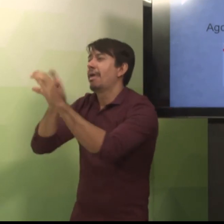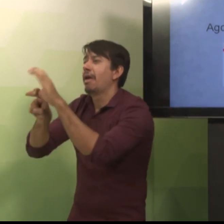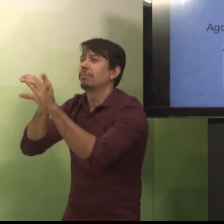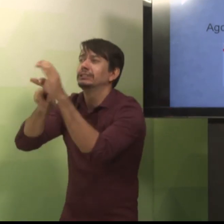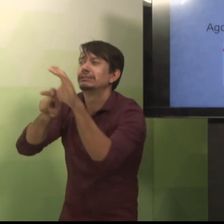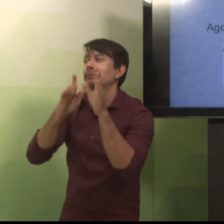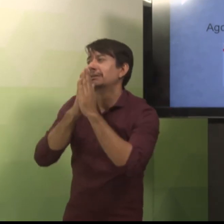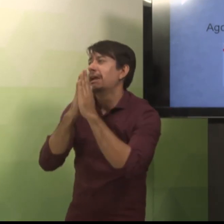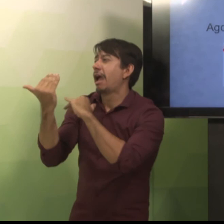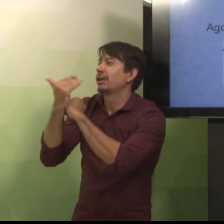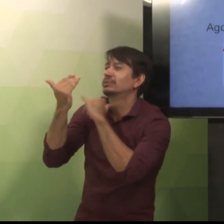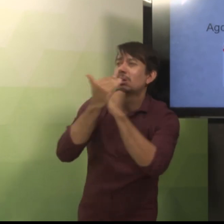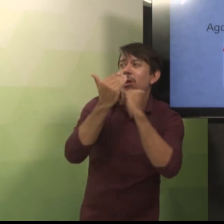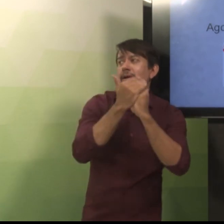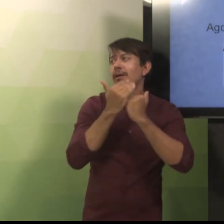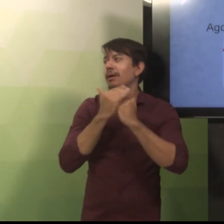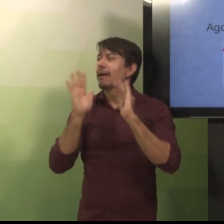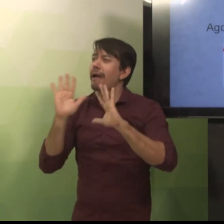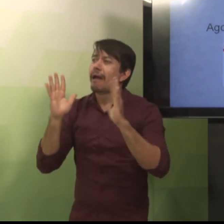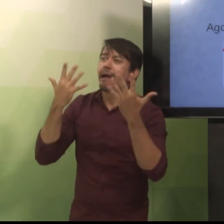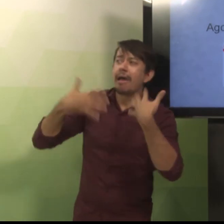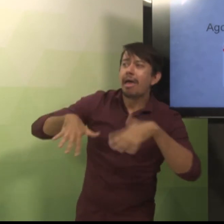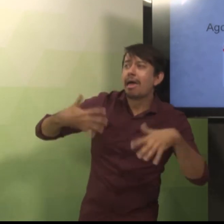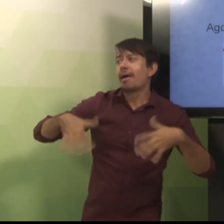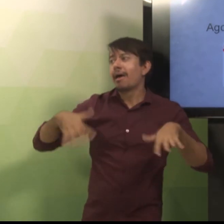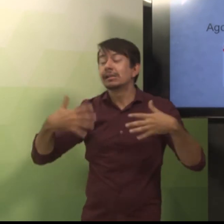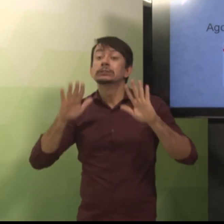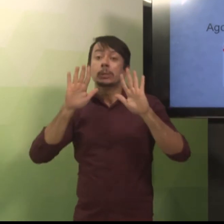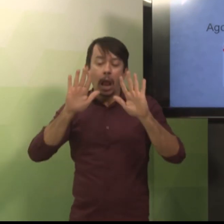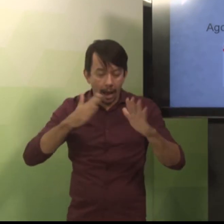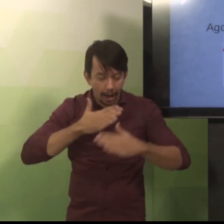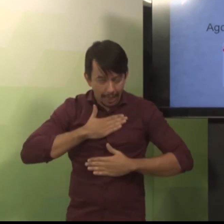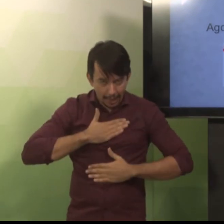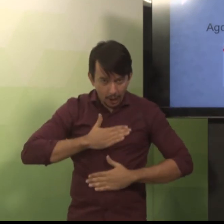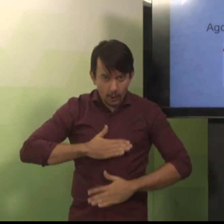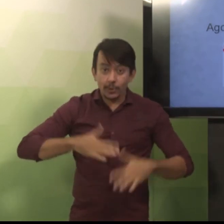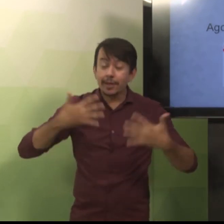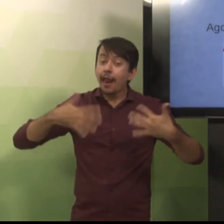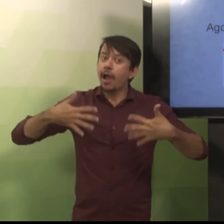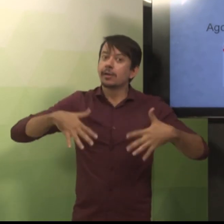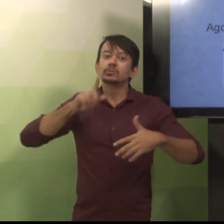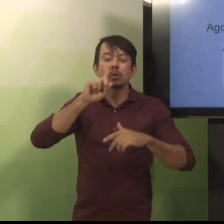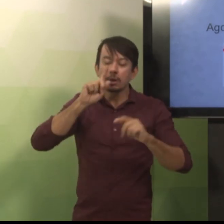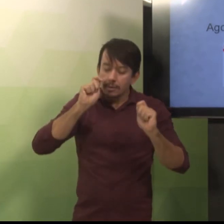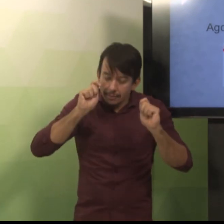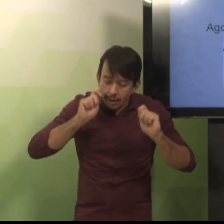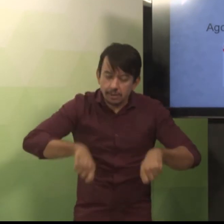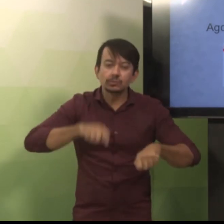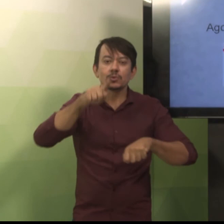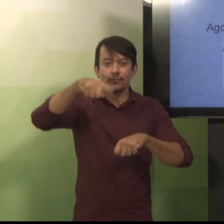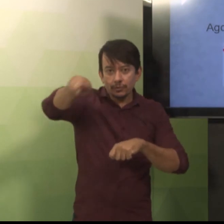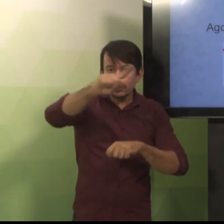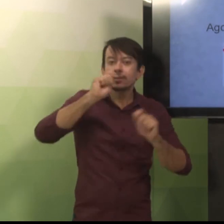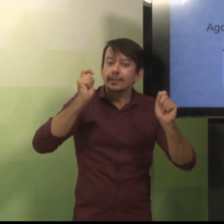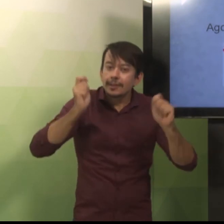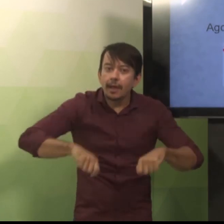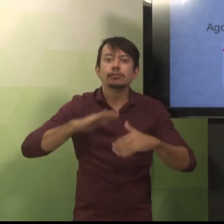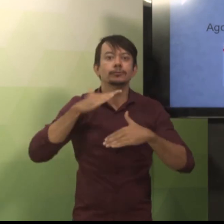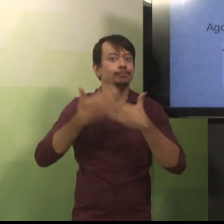Não dependam do outro, não fiquem pedindo ajuda, ansiosos, não. Calma, podem ficar tranquilos, vocês